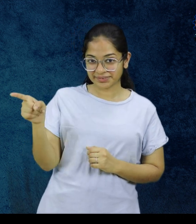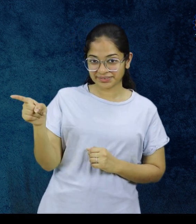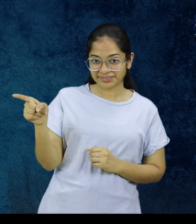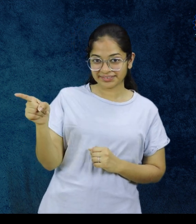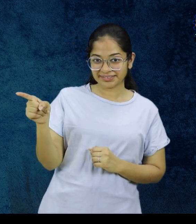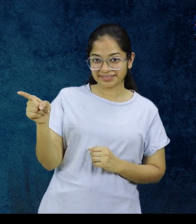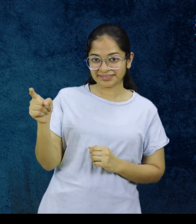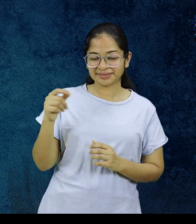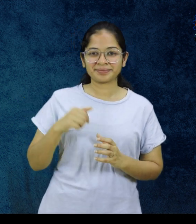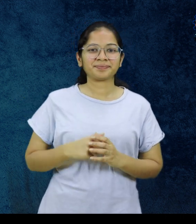वह लड़का